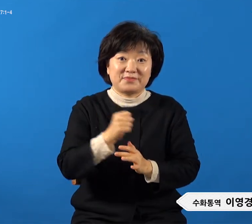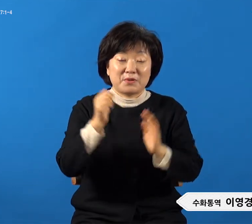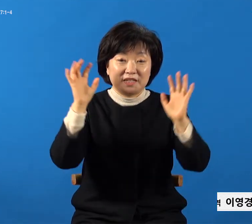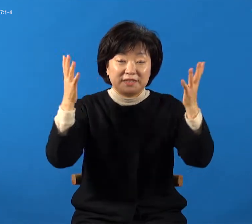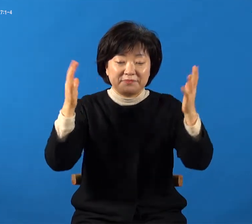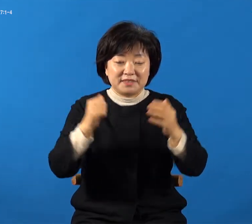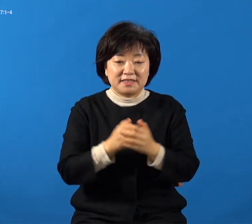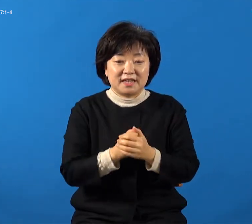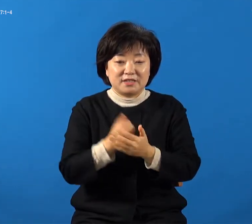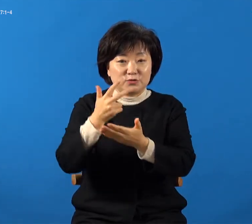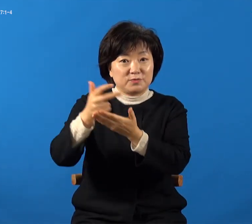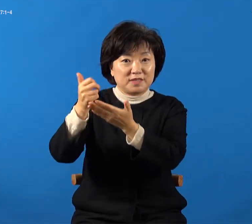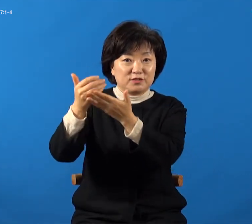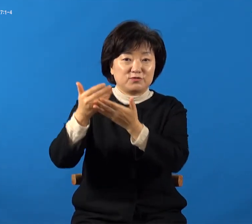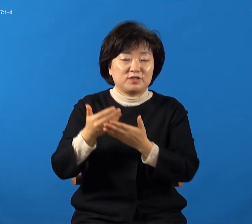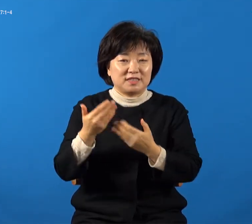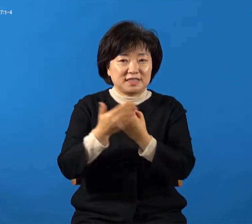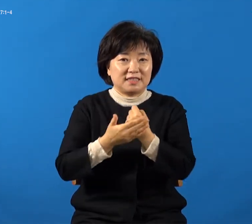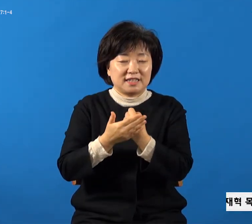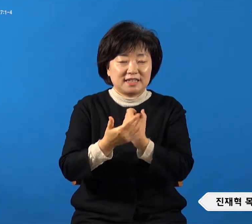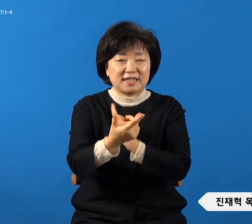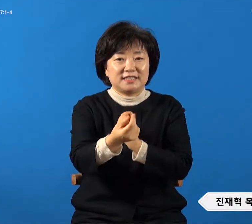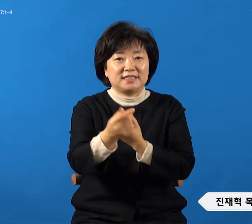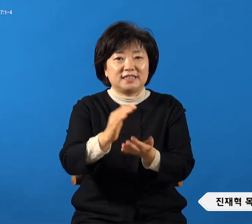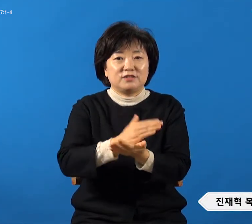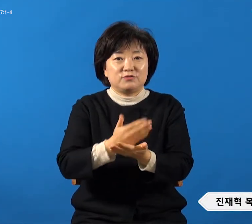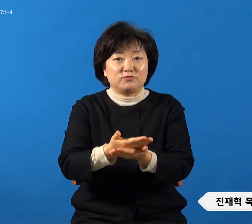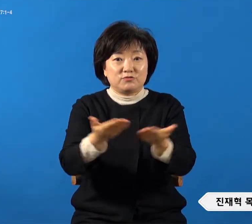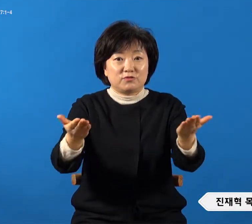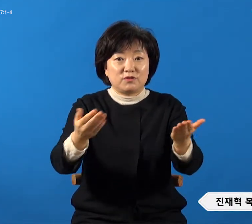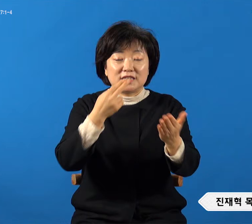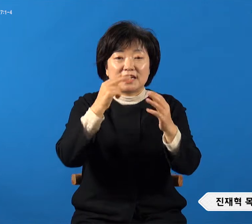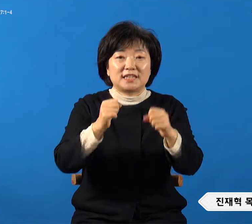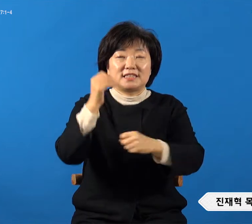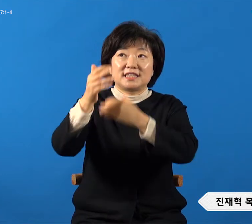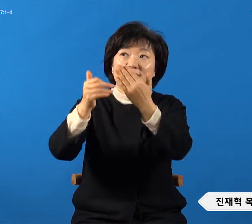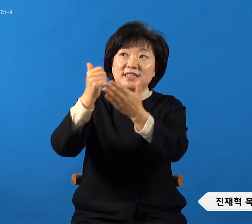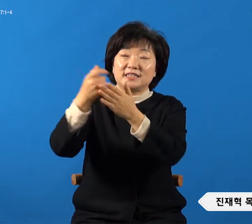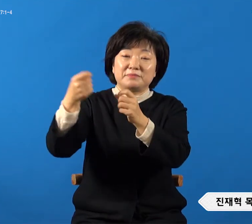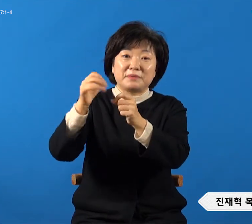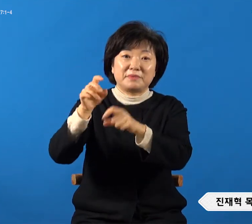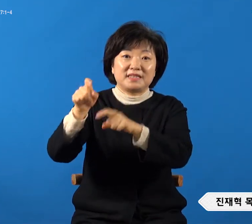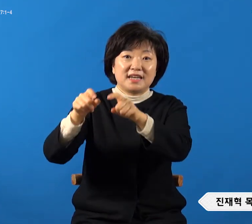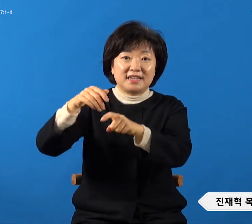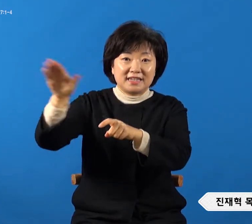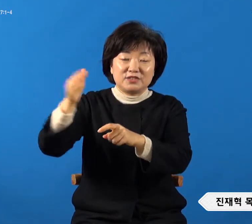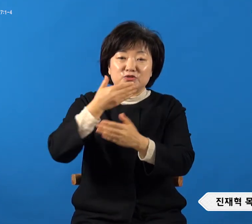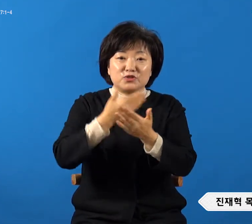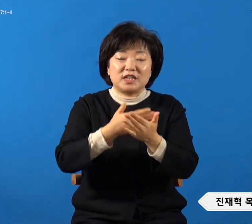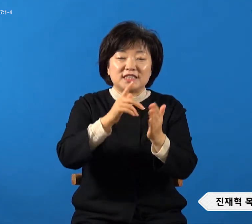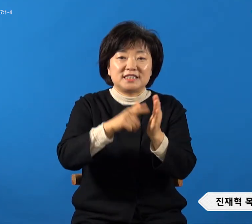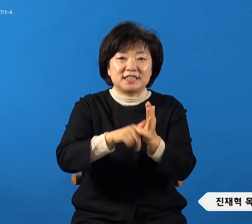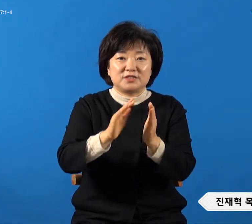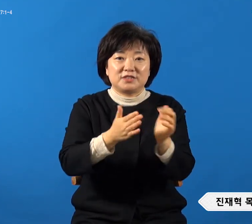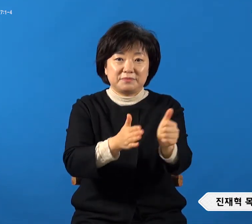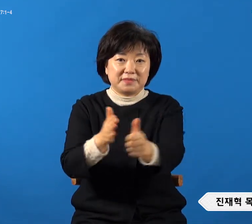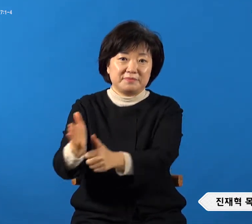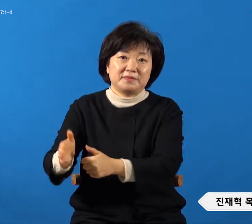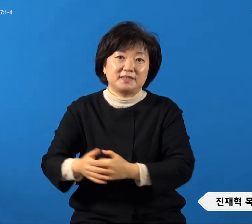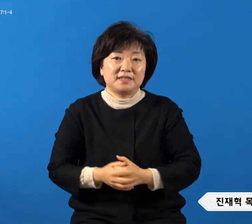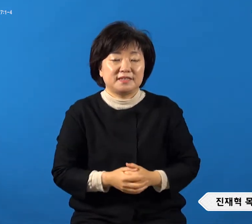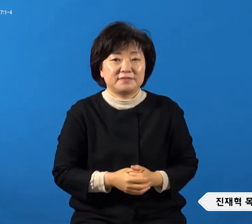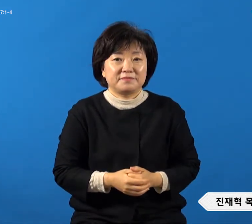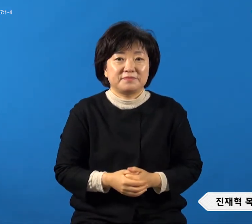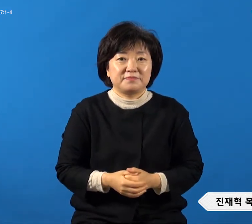주께서 우리에게 주시는 하나님의 은혜를 함께 나누며 살아계신 하나님 앞에 나아가는 귀한 시간이 되었으면 합니다.